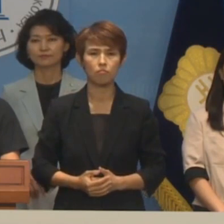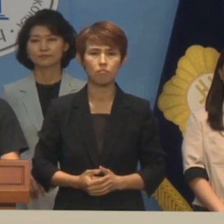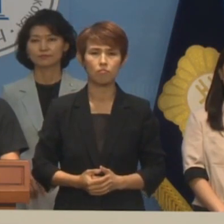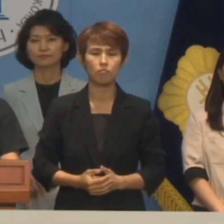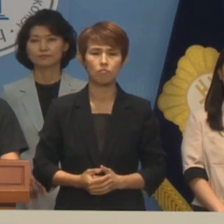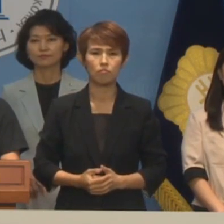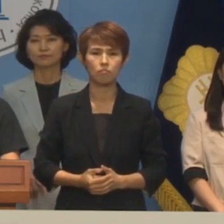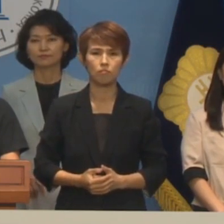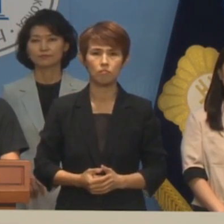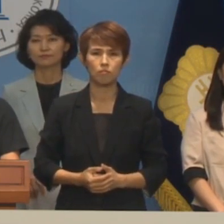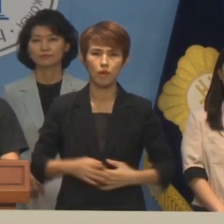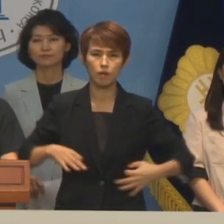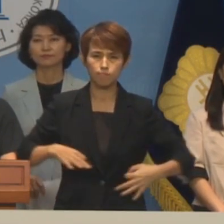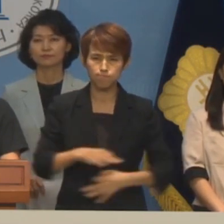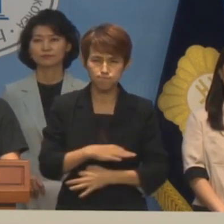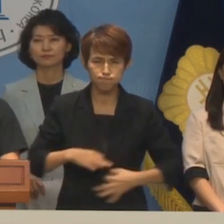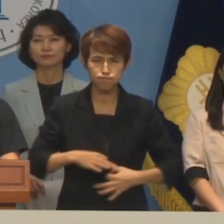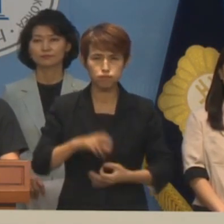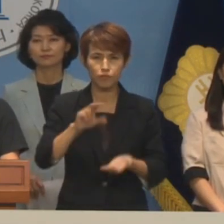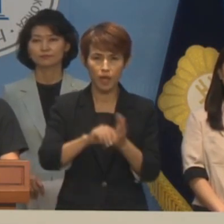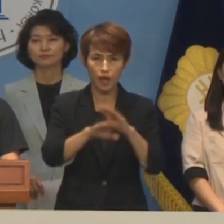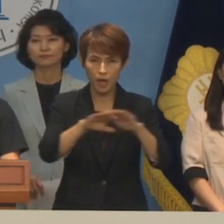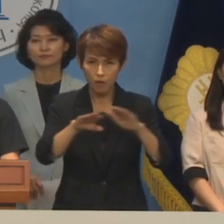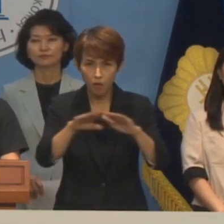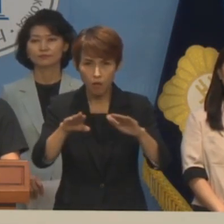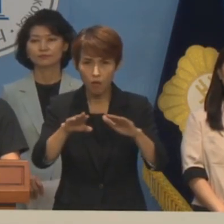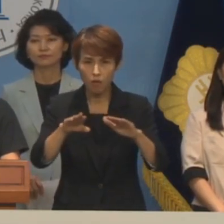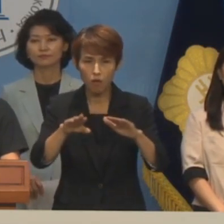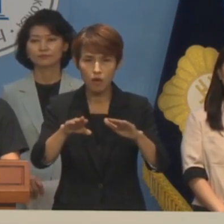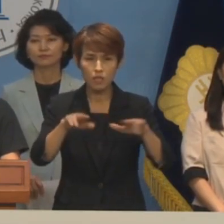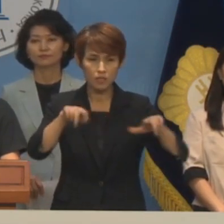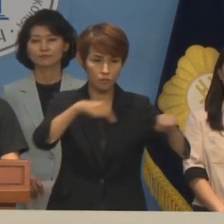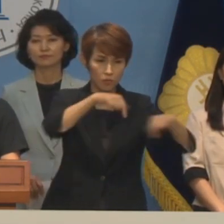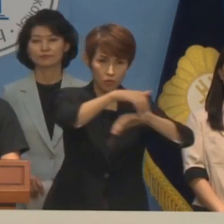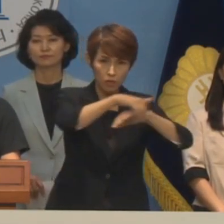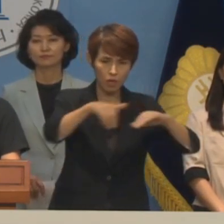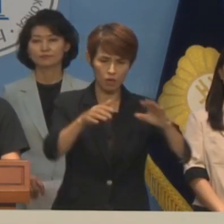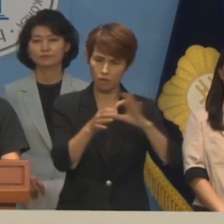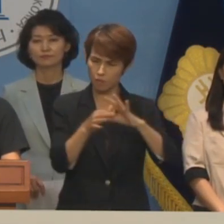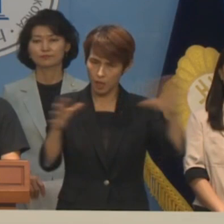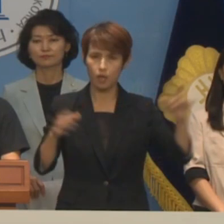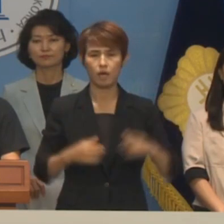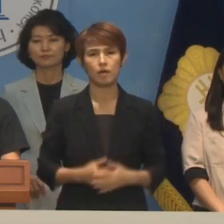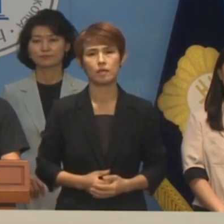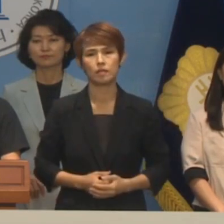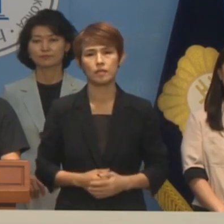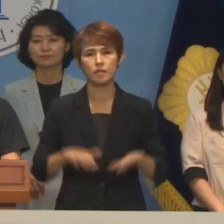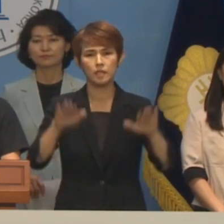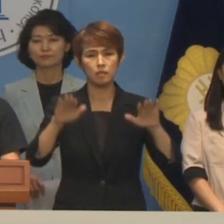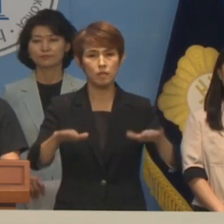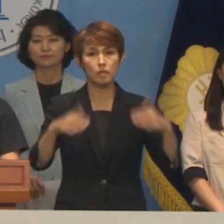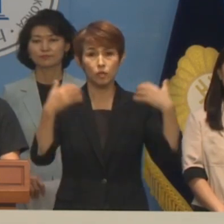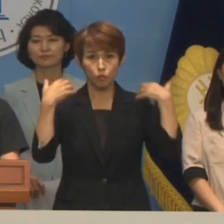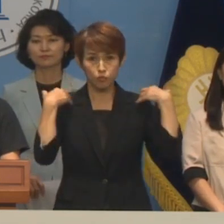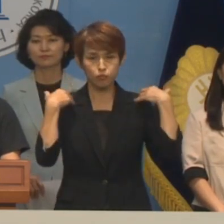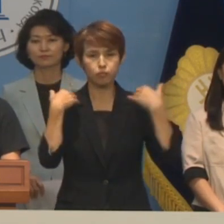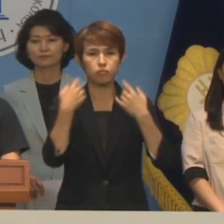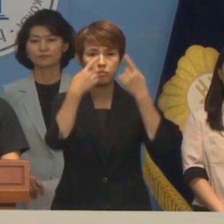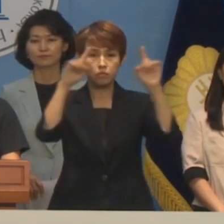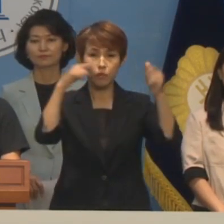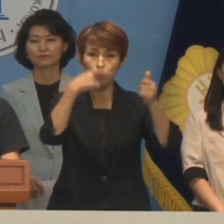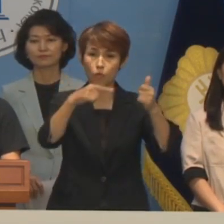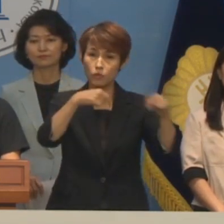사학법인의 비리와 부정 등을 해결하는 것과 거리가 멀다. 현 정부의 고등교육